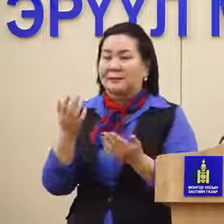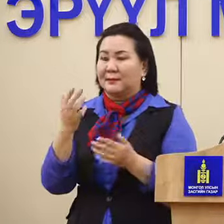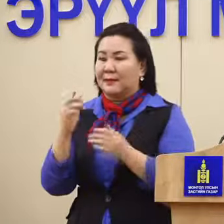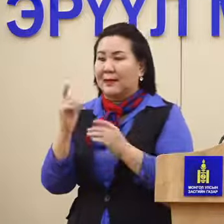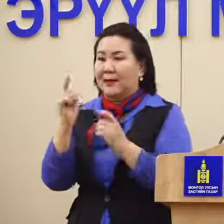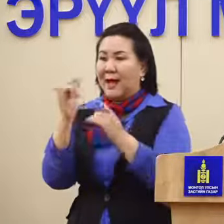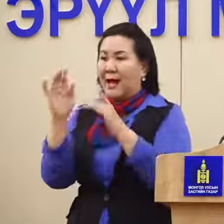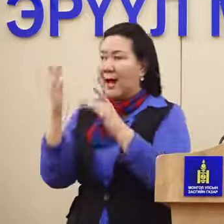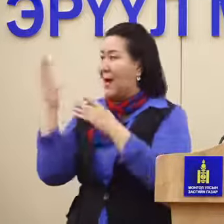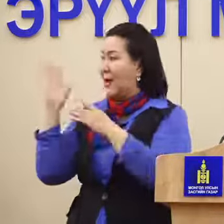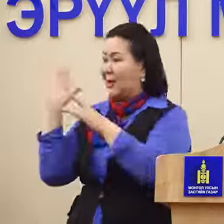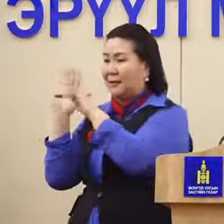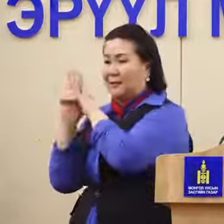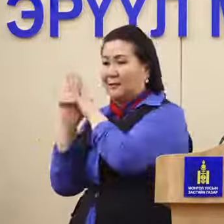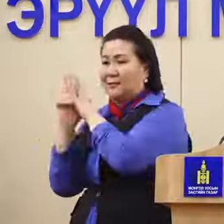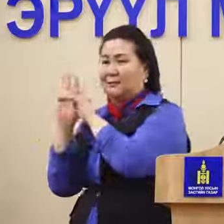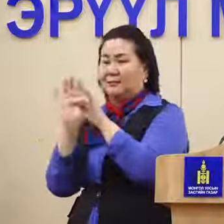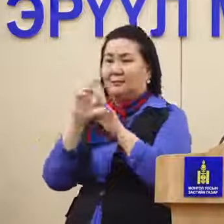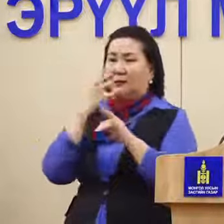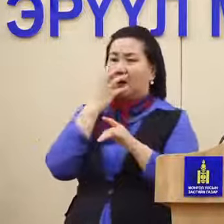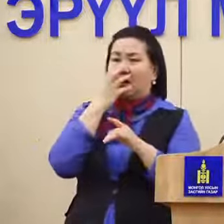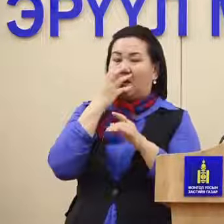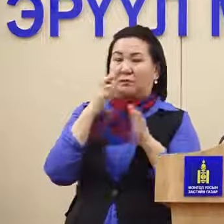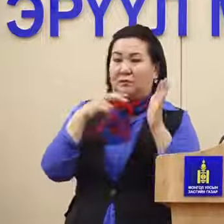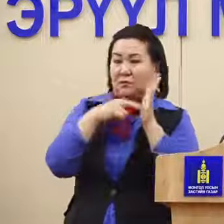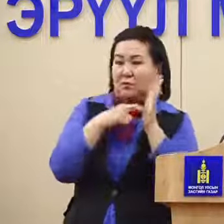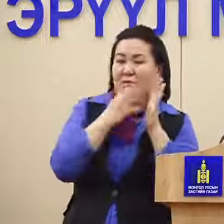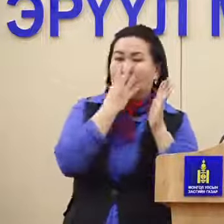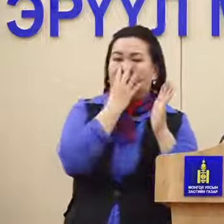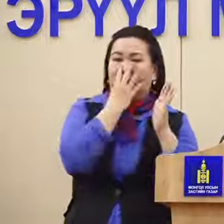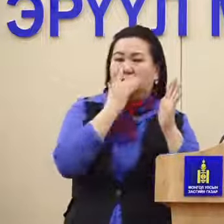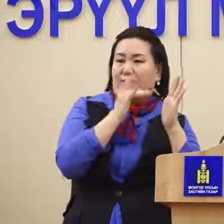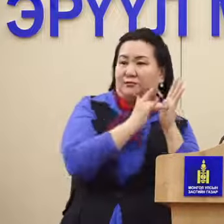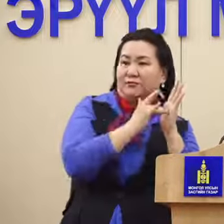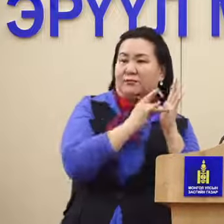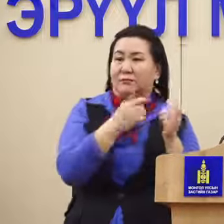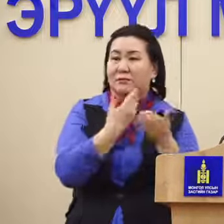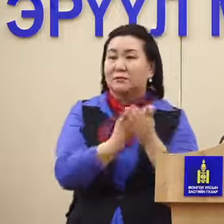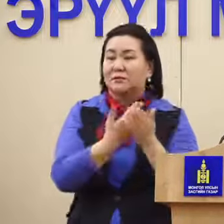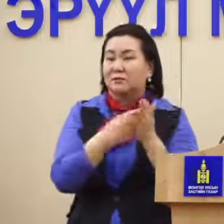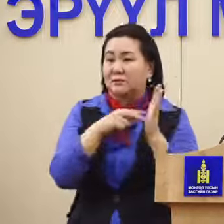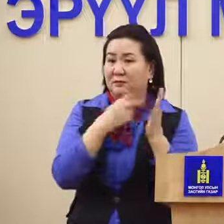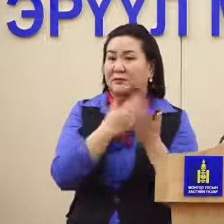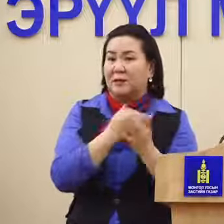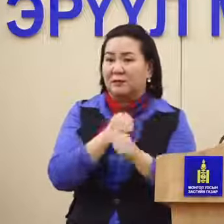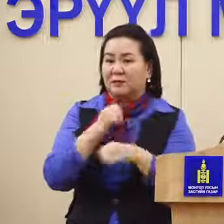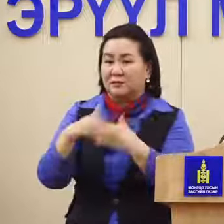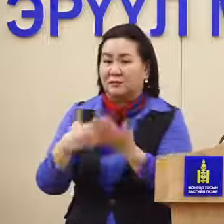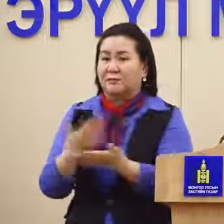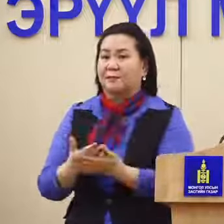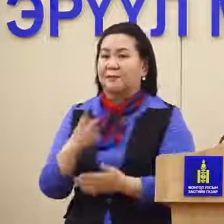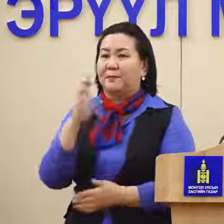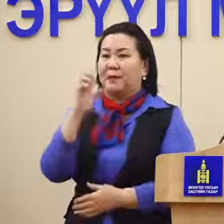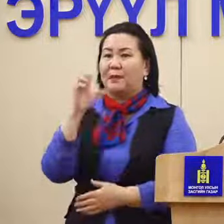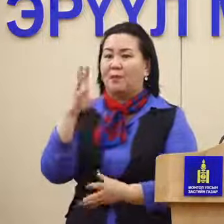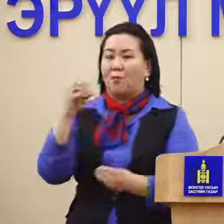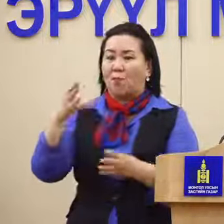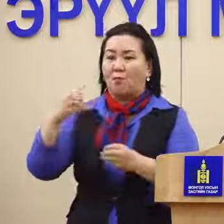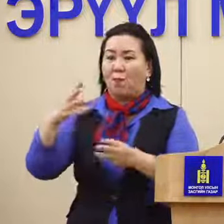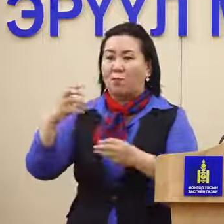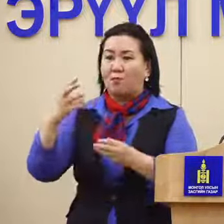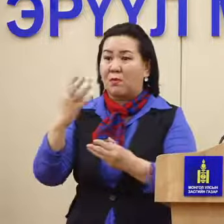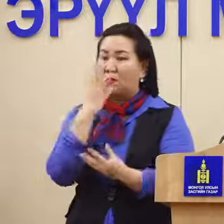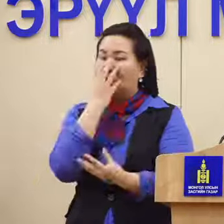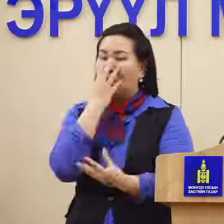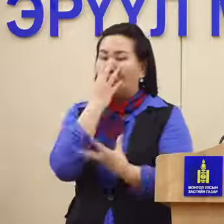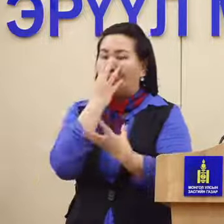нь хүчилтөрөгчөөр ингээ холбох энэ ажлыг мөн бас эрчимжүүлж байгаа. Энээс гадна боллоо хүчилтөрөгчийн